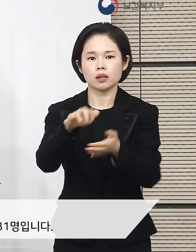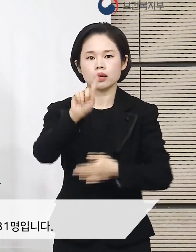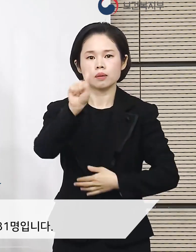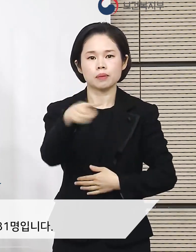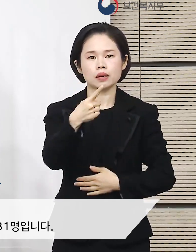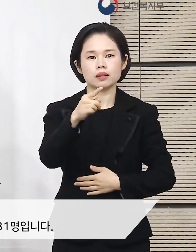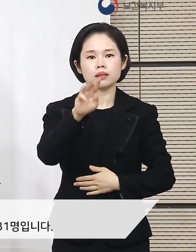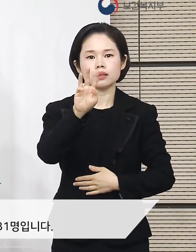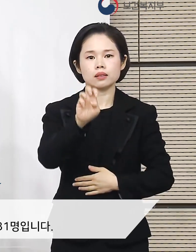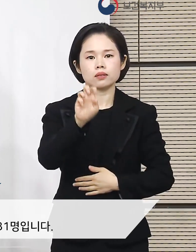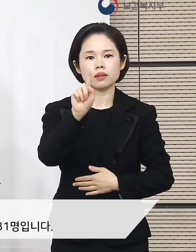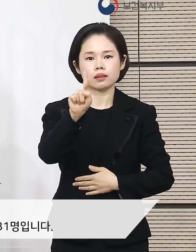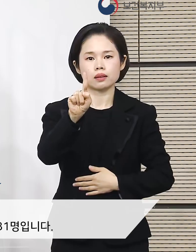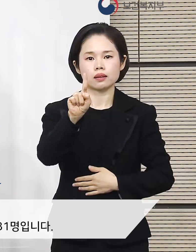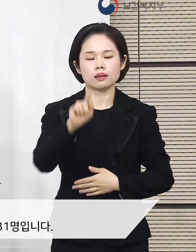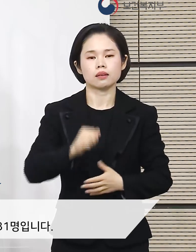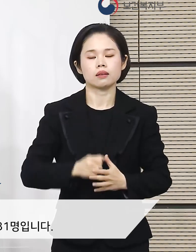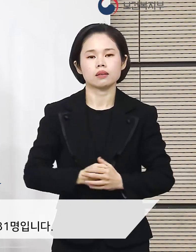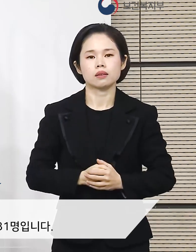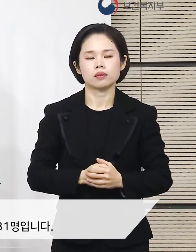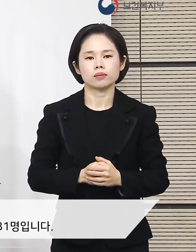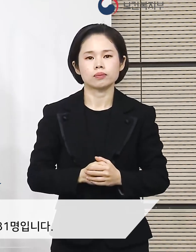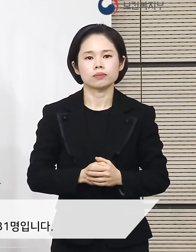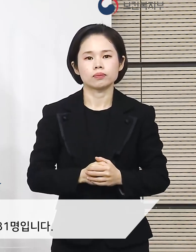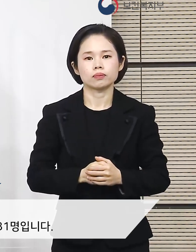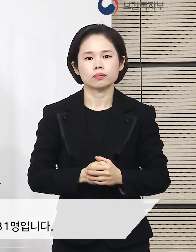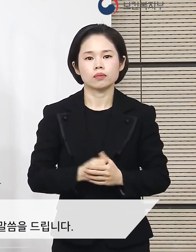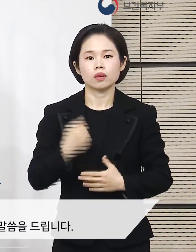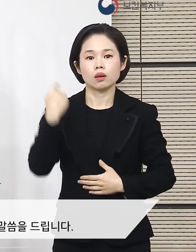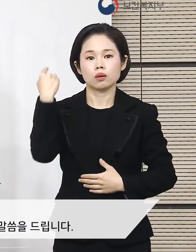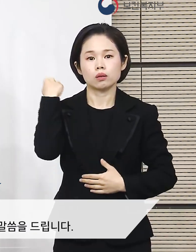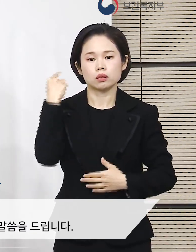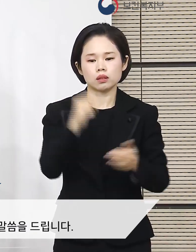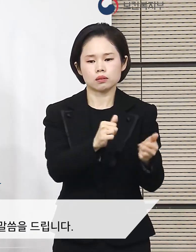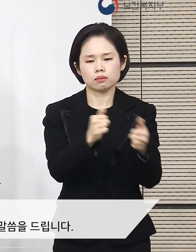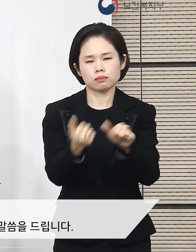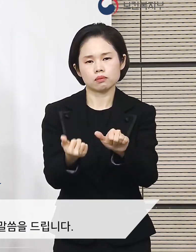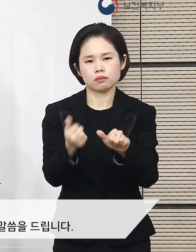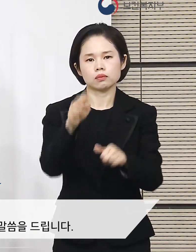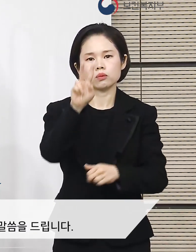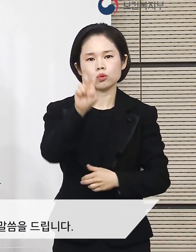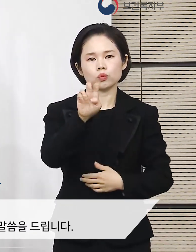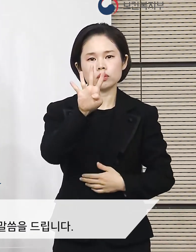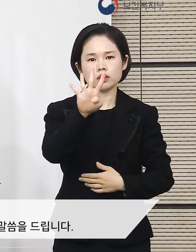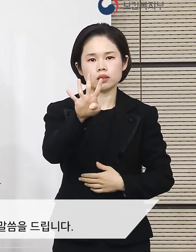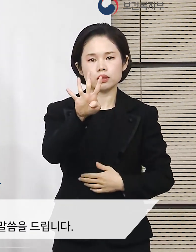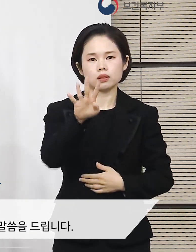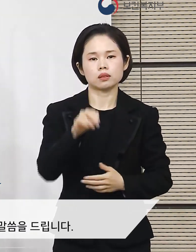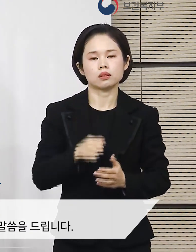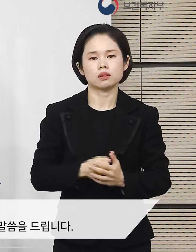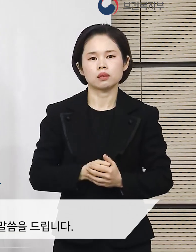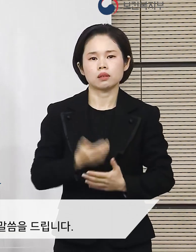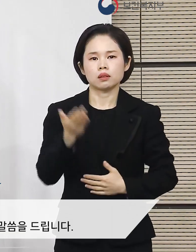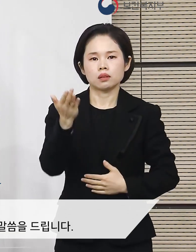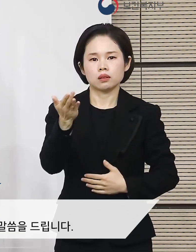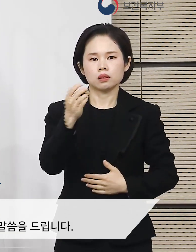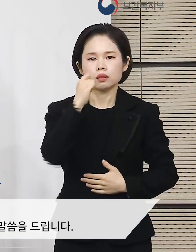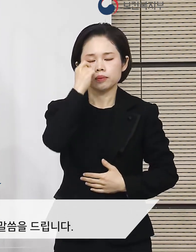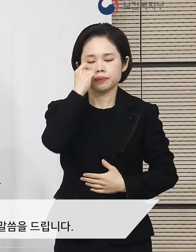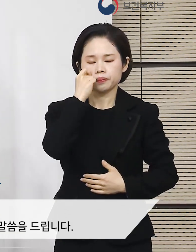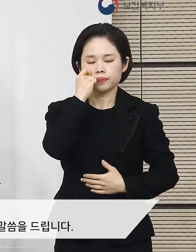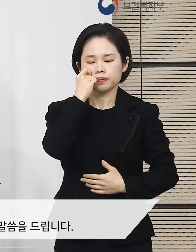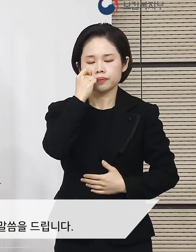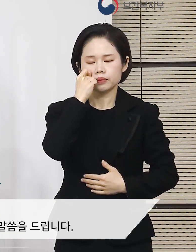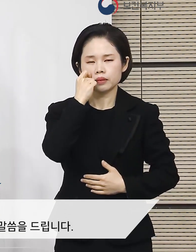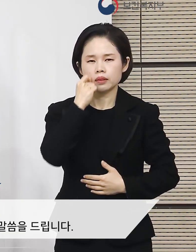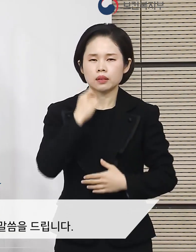확인된 환자는 총 131명입니다. 어제는 24분이 돌아가셨습니다. 고인의